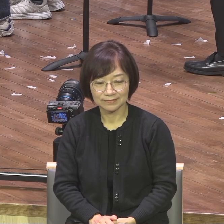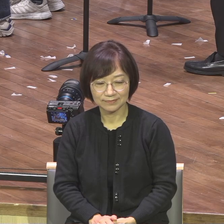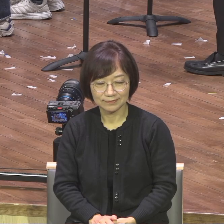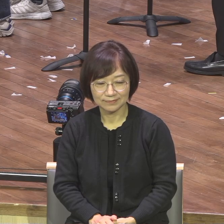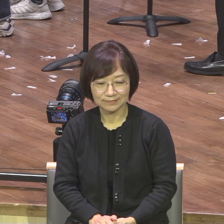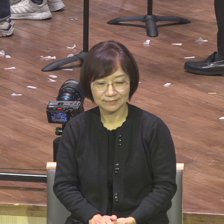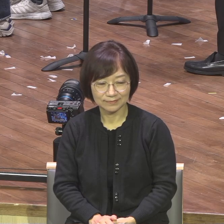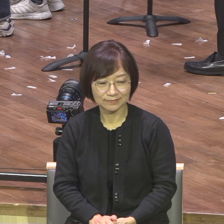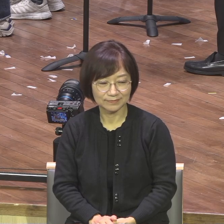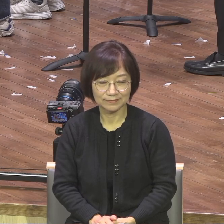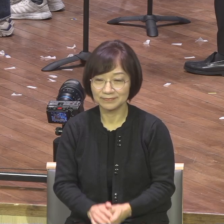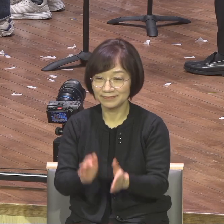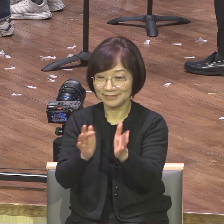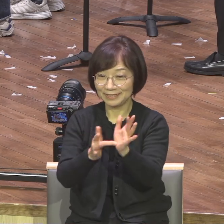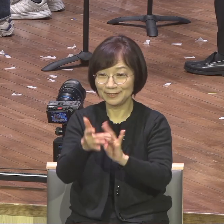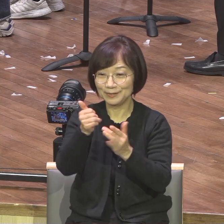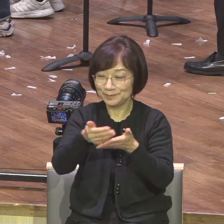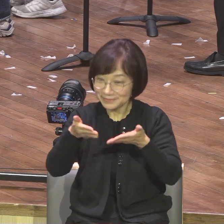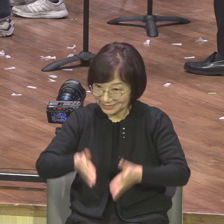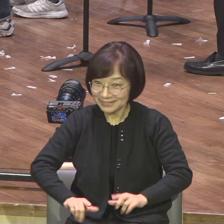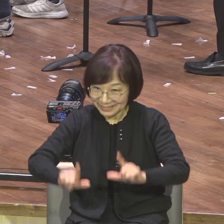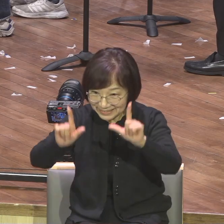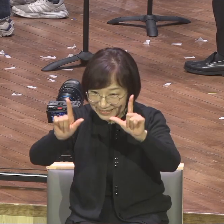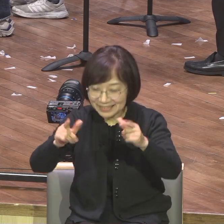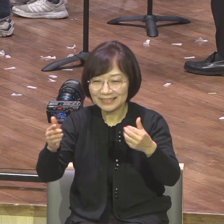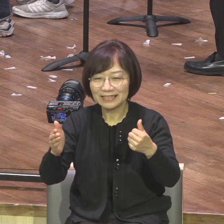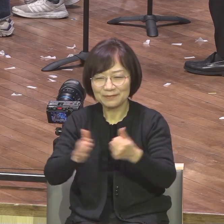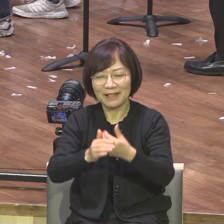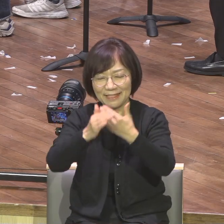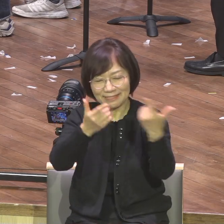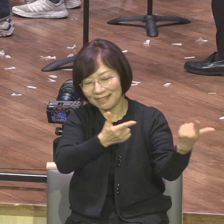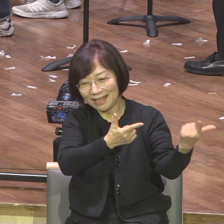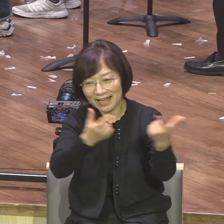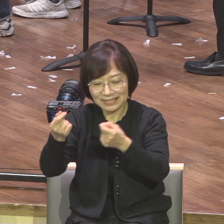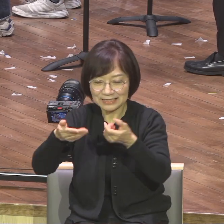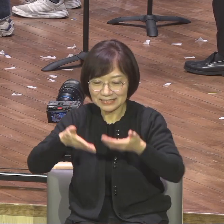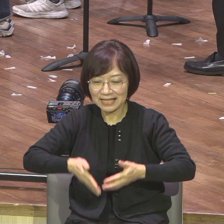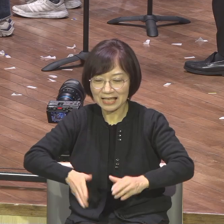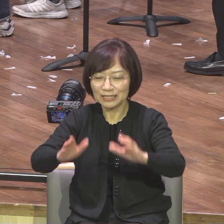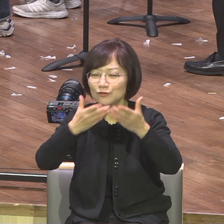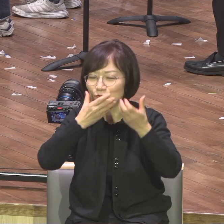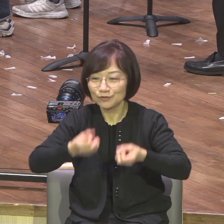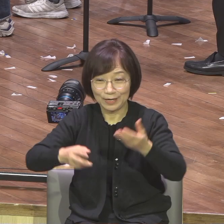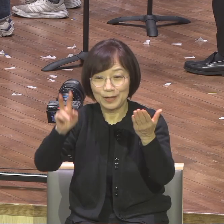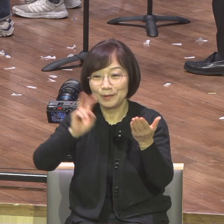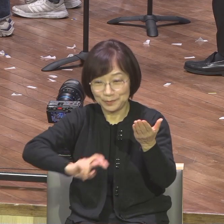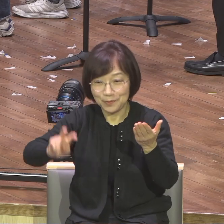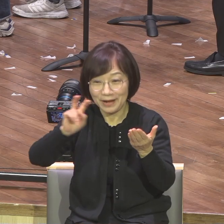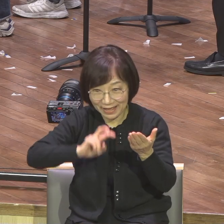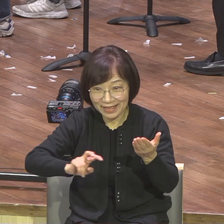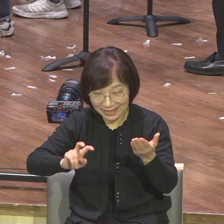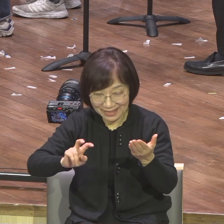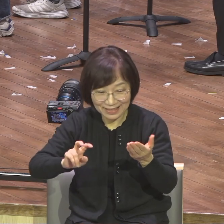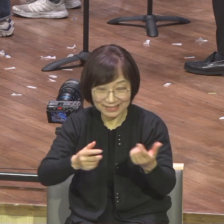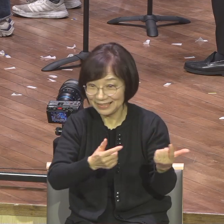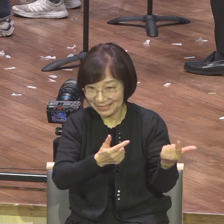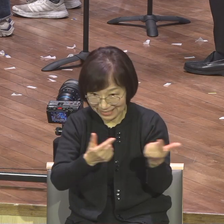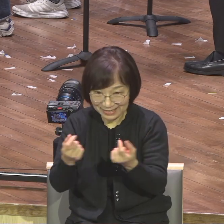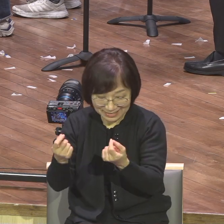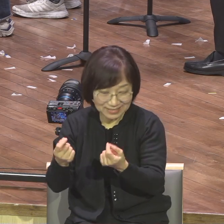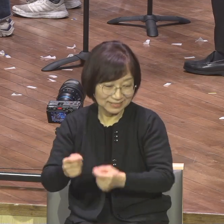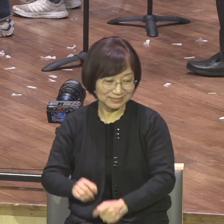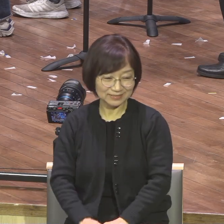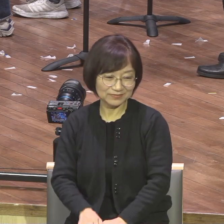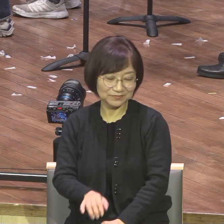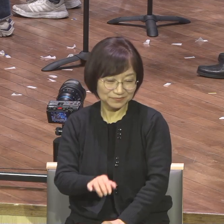네, 예수님의 생일을 위해 다 함께 생일 축하 노래로 예수님께 축하드리도록 하겠습니다. 함께